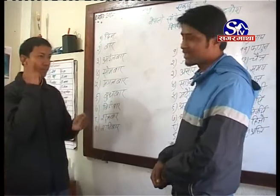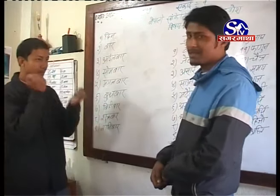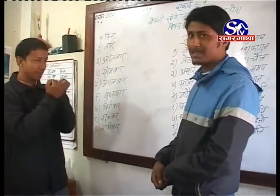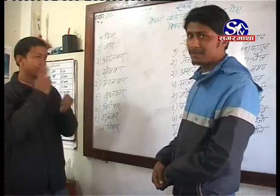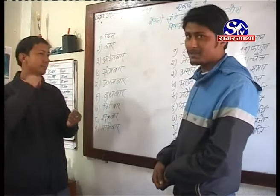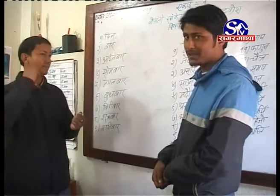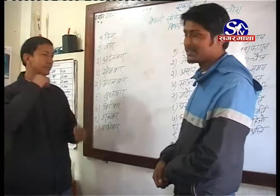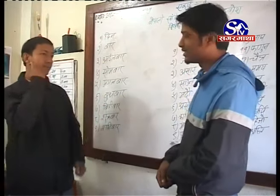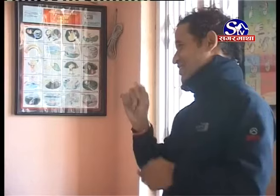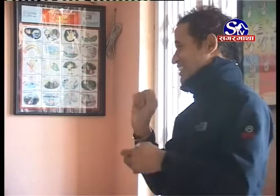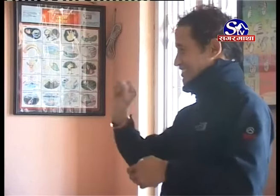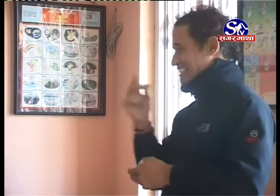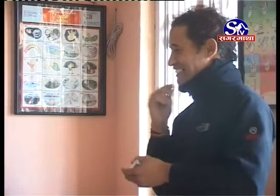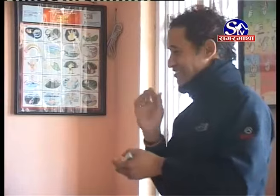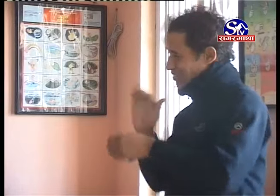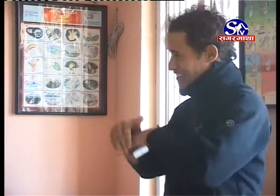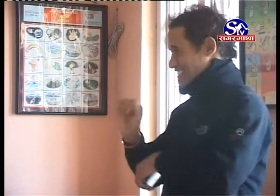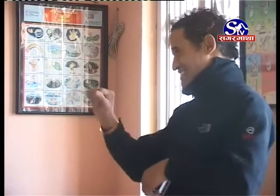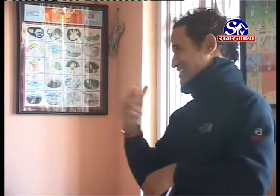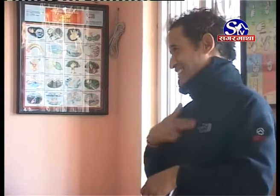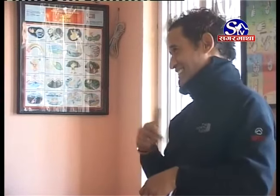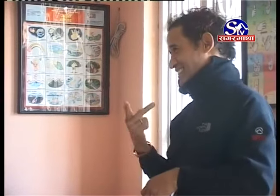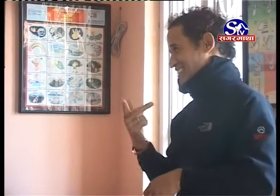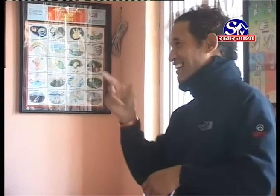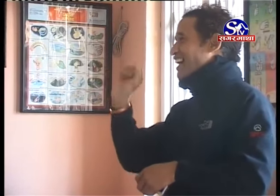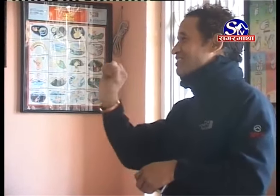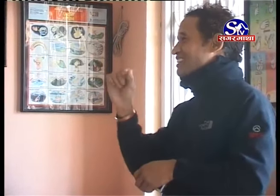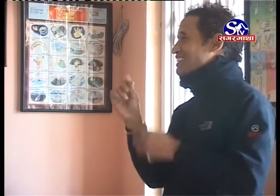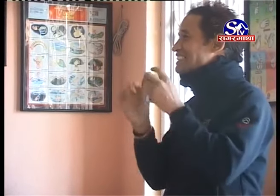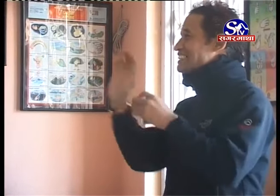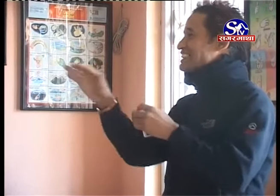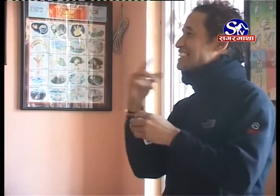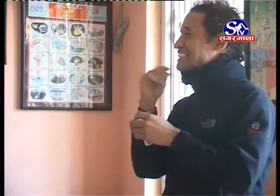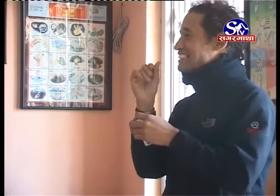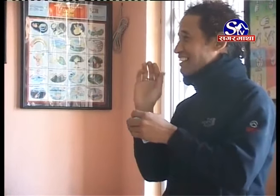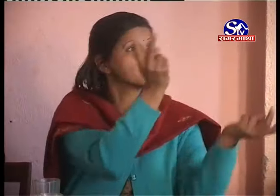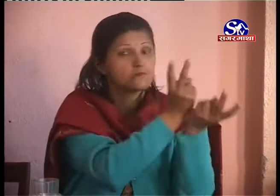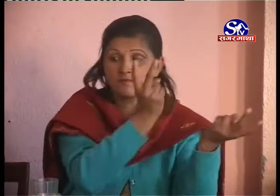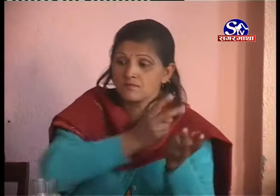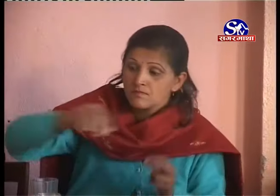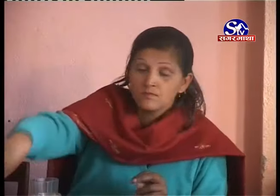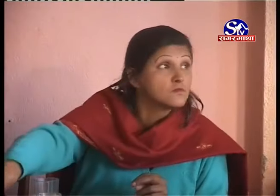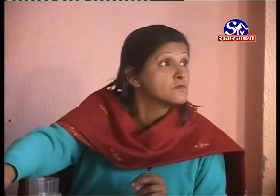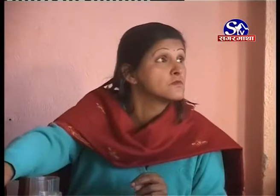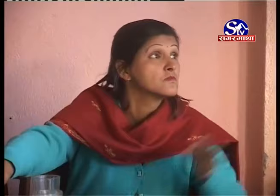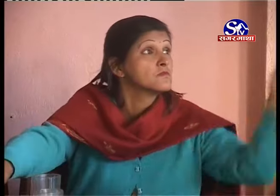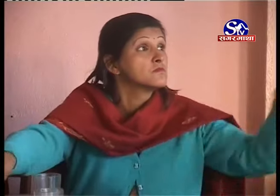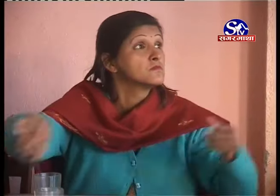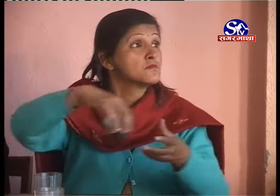शनिबार बिदा पनि हुन्छ। दुई भिन्न अवस्थाका व्यक्ति बिचको संवाद वा अन्तरक्रियामा अवरोधहरू हुन सक्छन्,